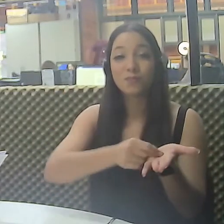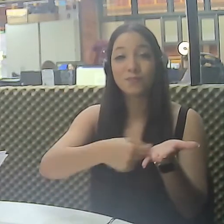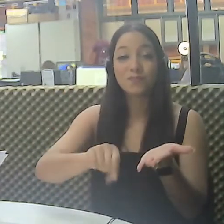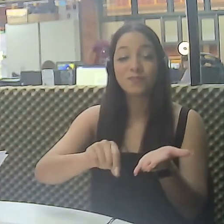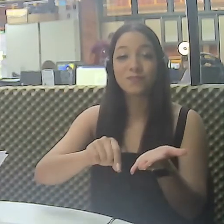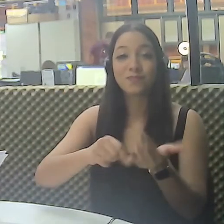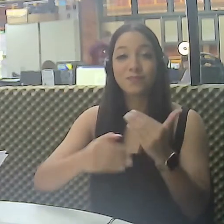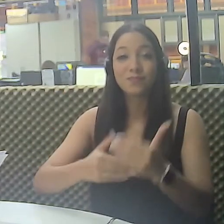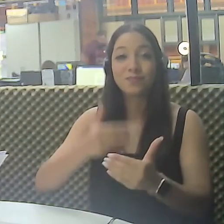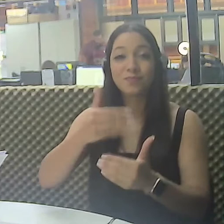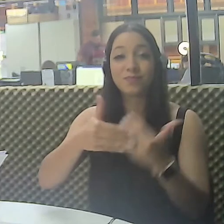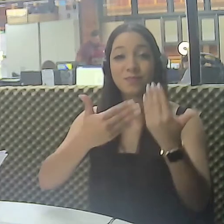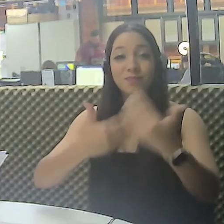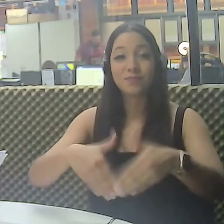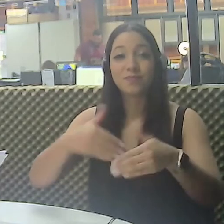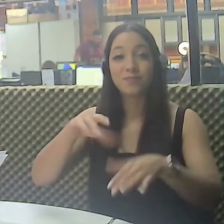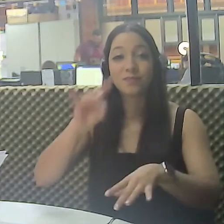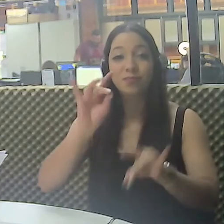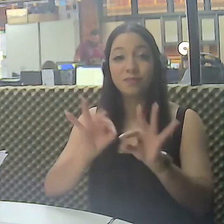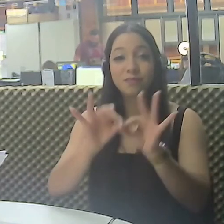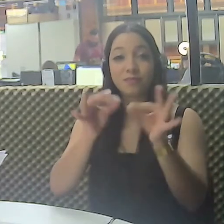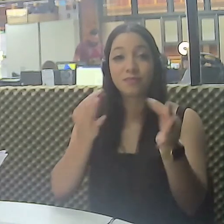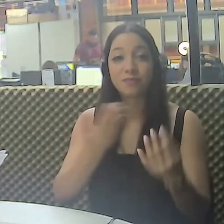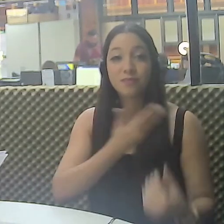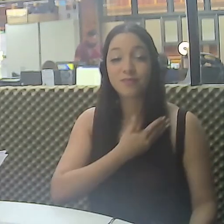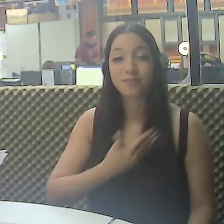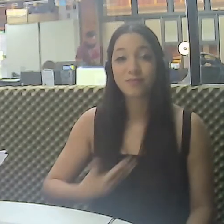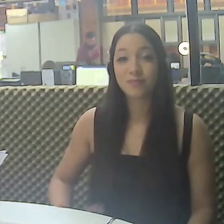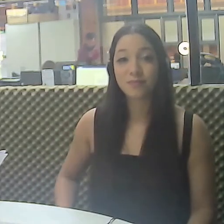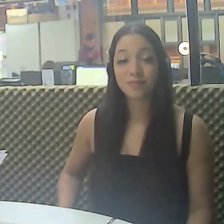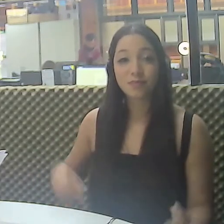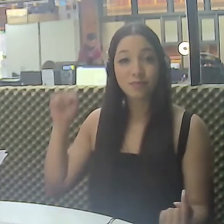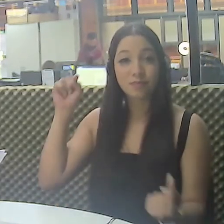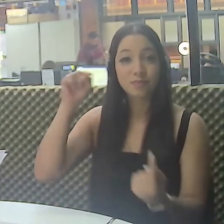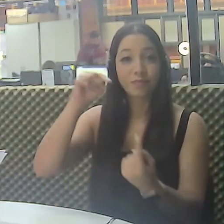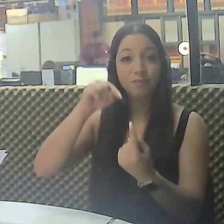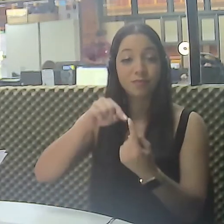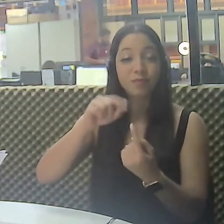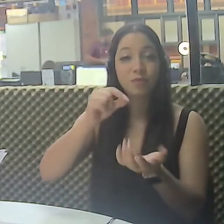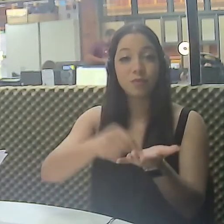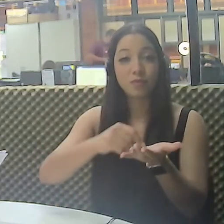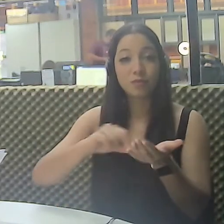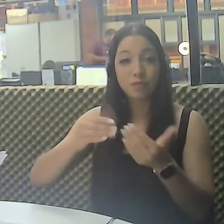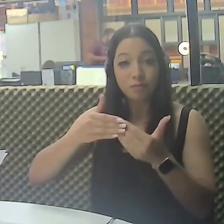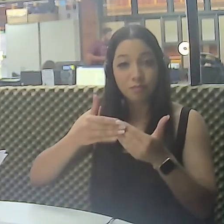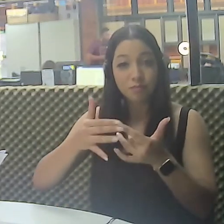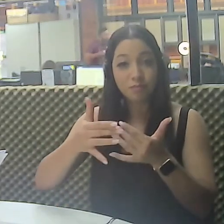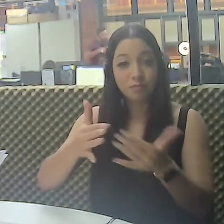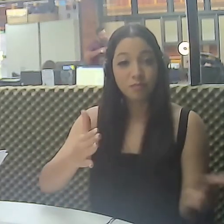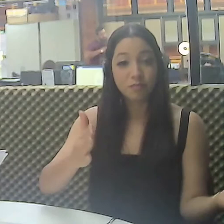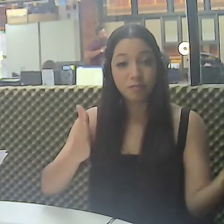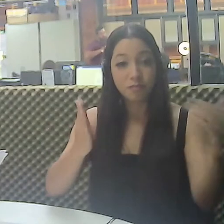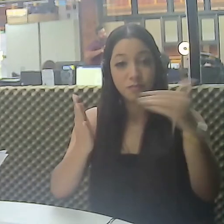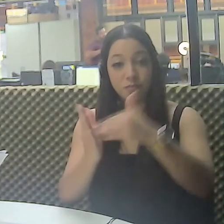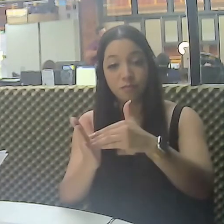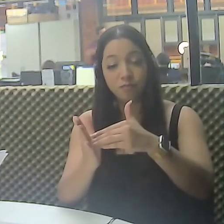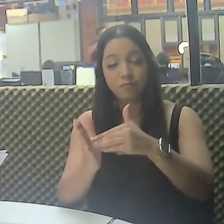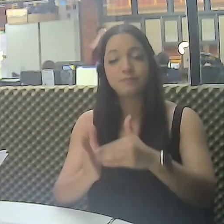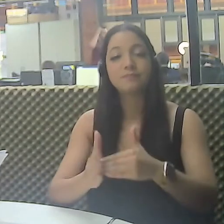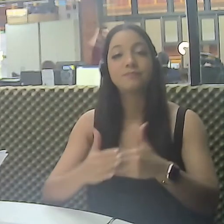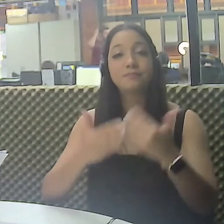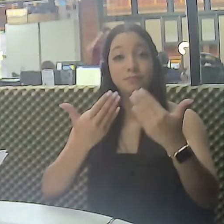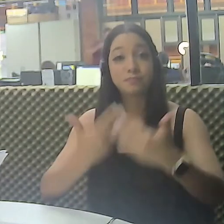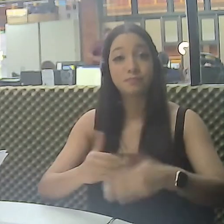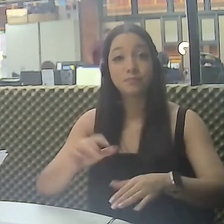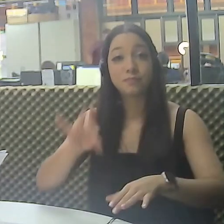para o processo seletivo simplificado público, que objetiva futuras contratações temporárias. O processo